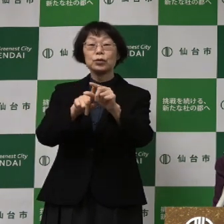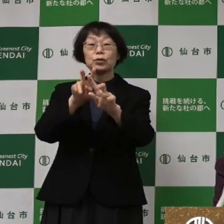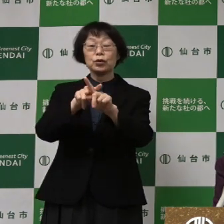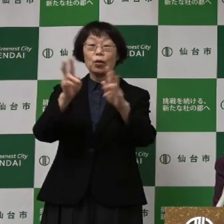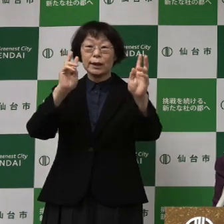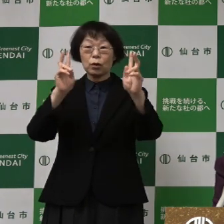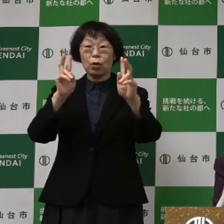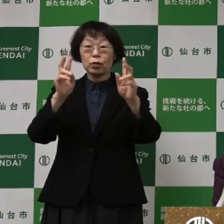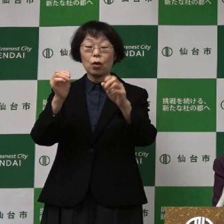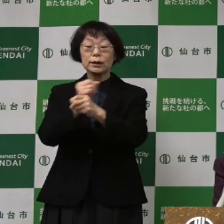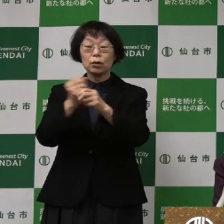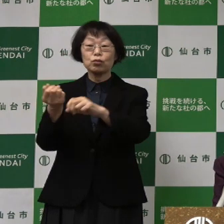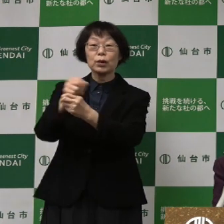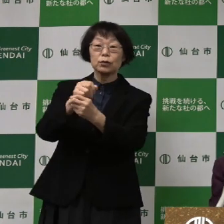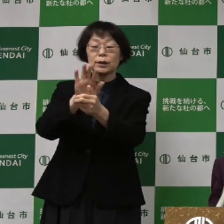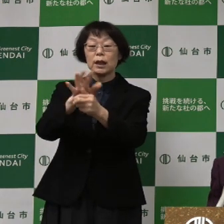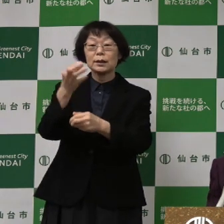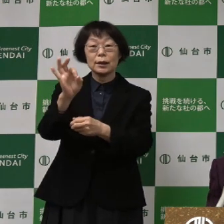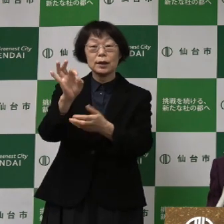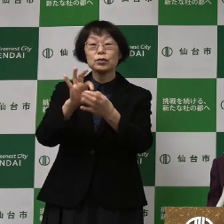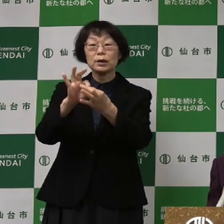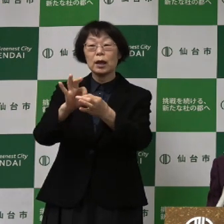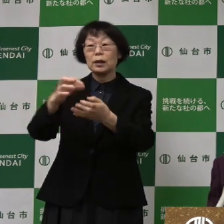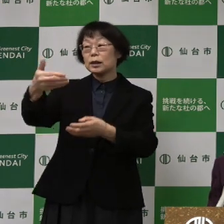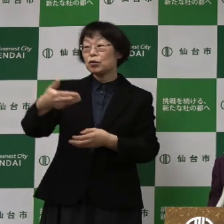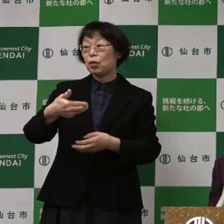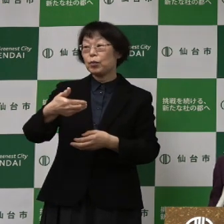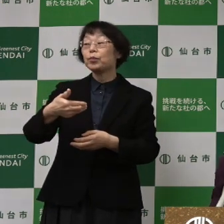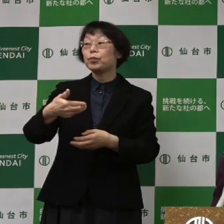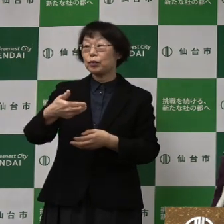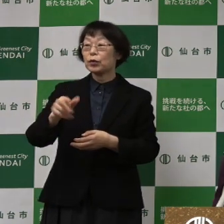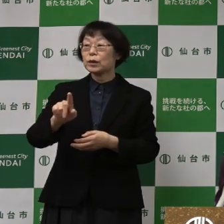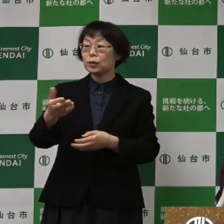事業復活支援給付金につきましてご質問をお受けしたいと思います。いかがでしょうか。